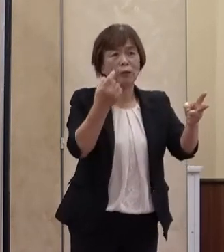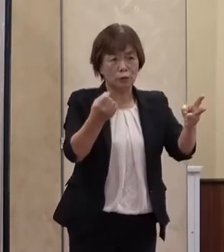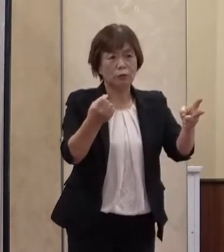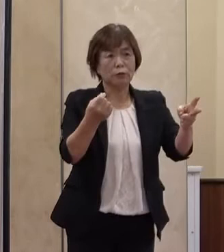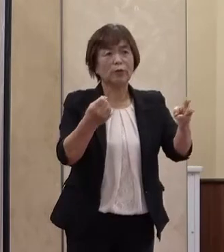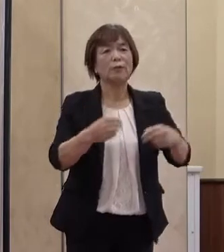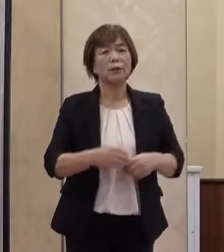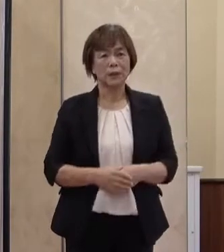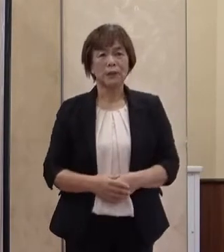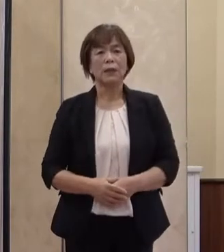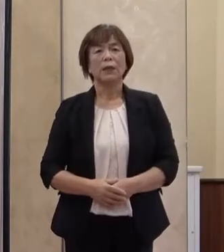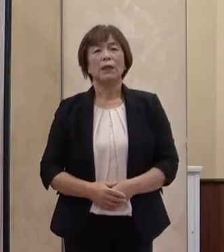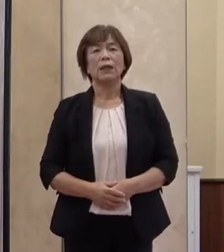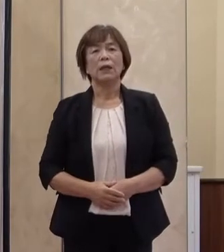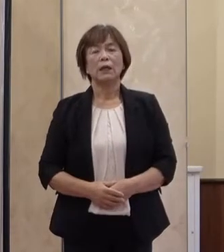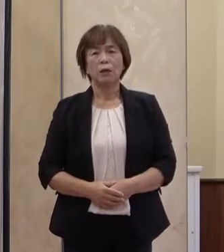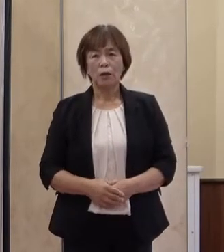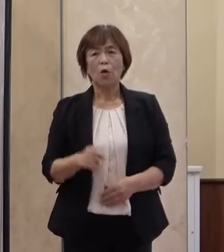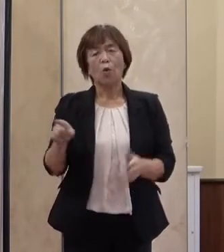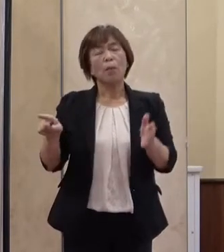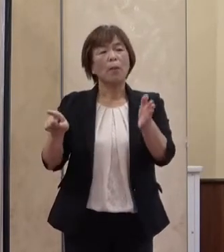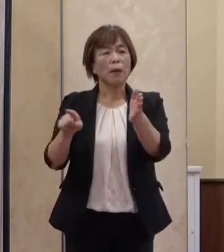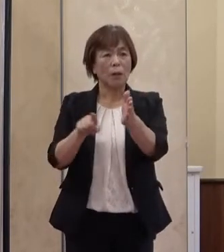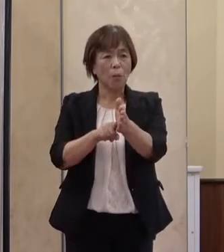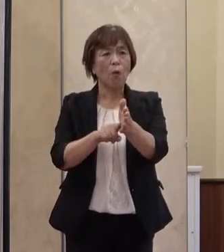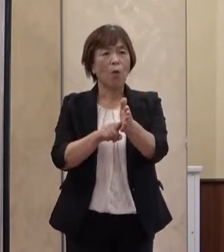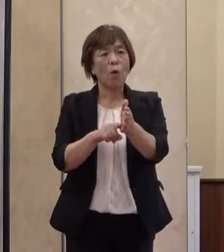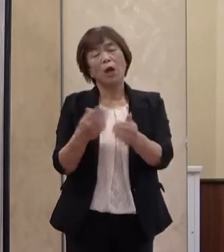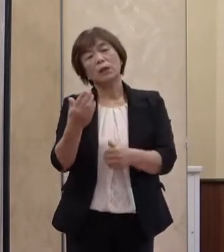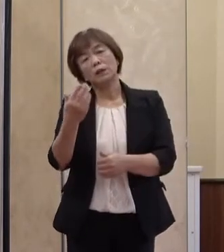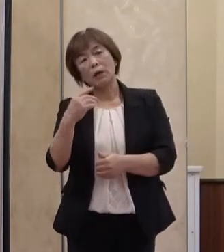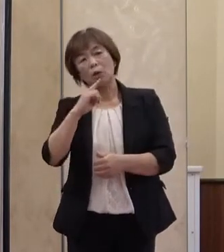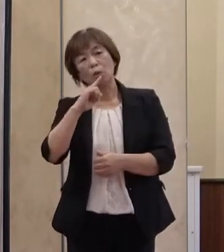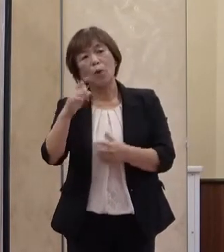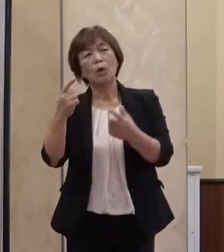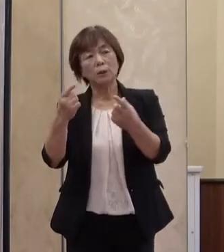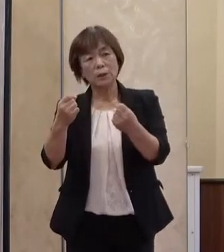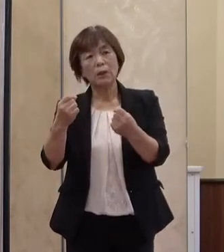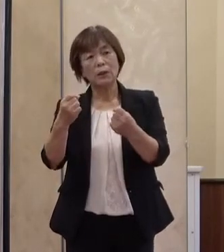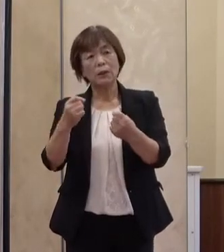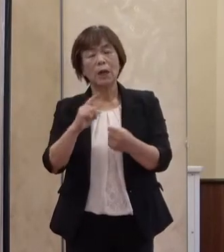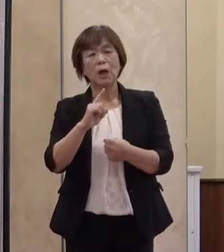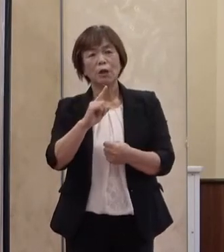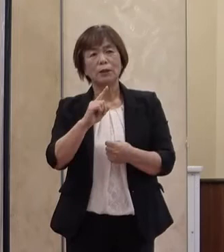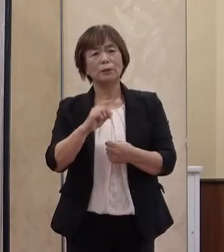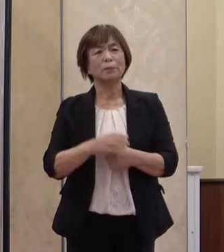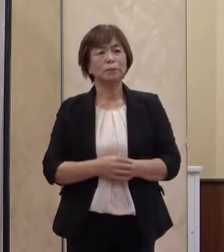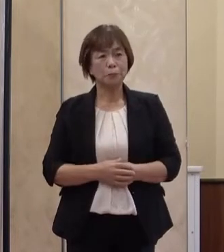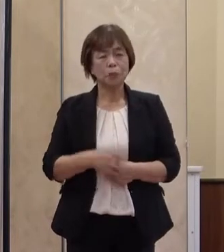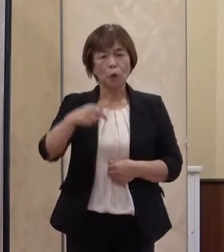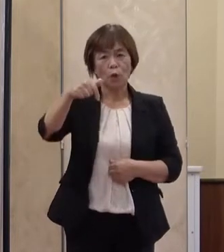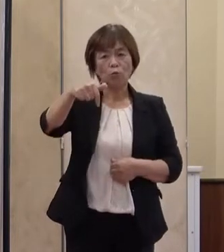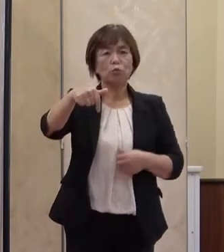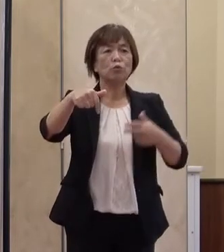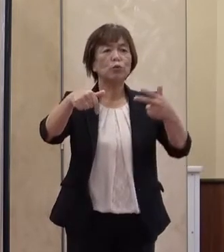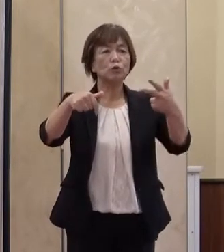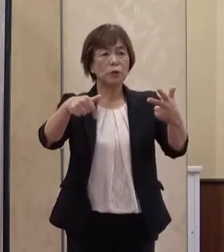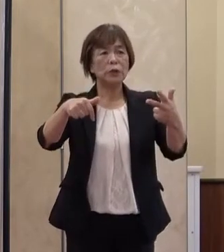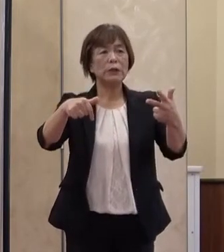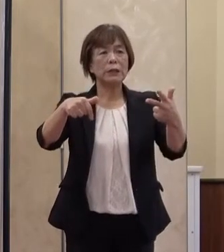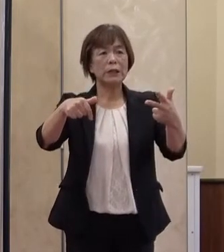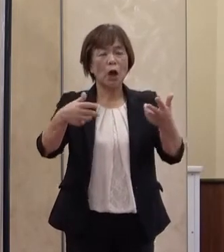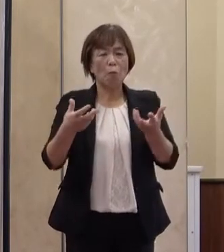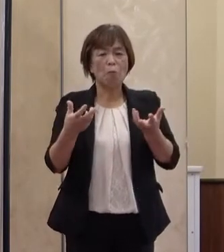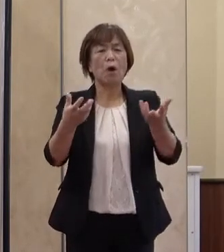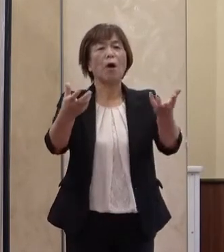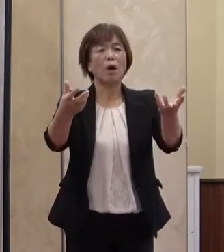ては、まあ、これまでも先ほど申し上げた、これも二度申し上げませんけれども、府市のバラバラな体制ではできてこなかった